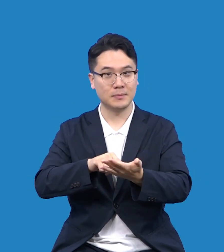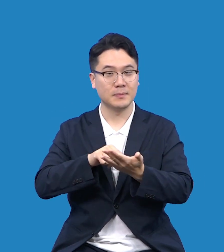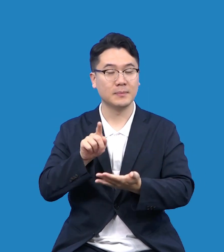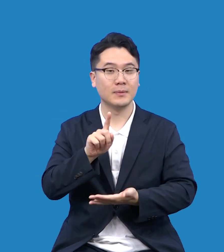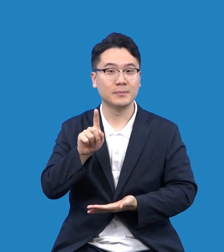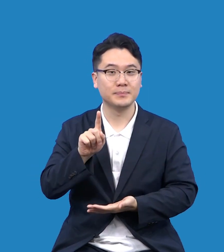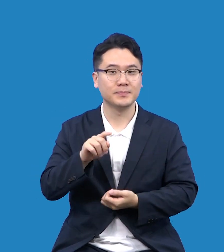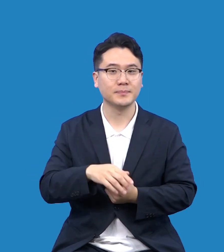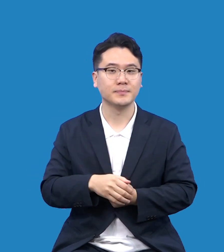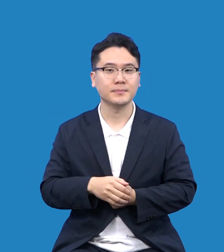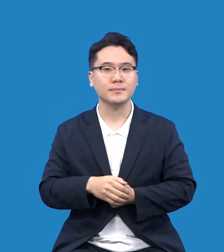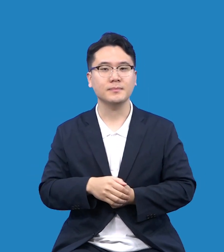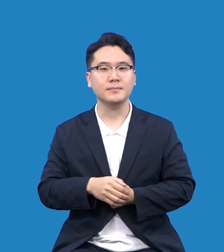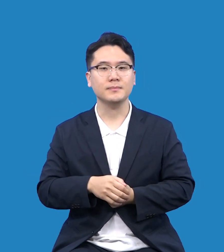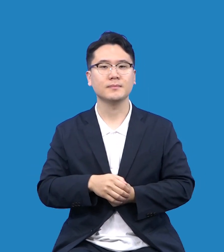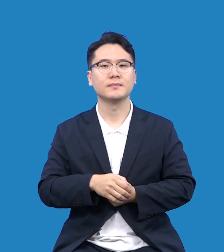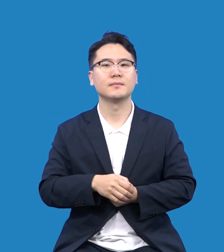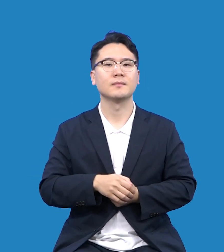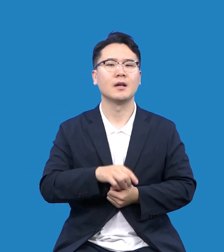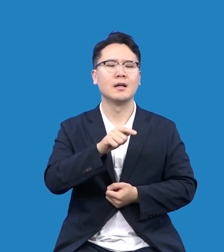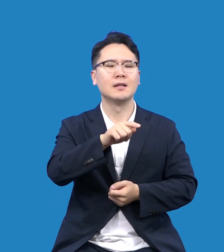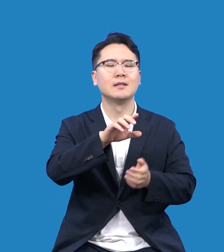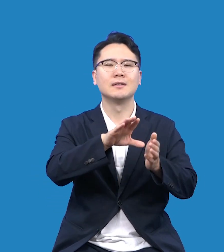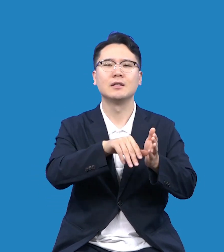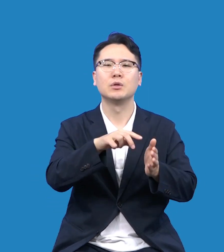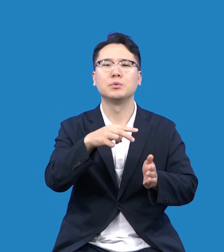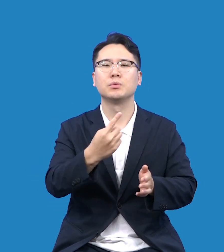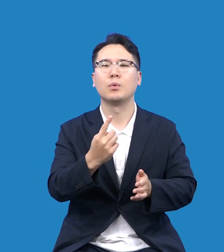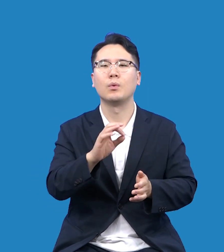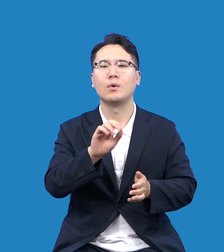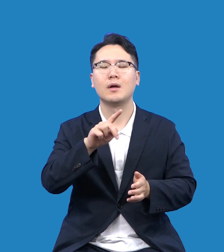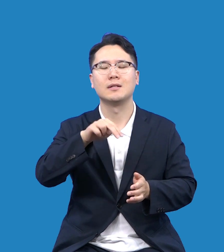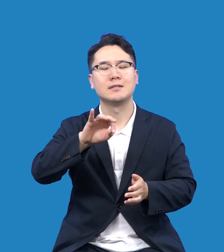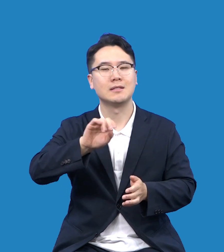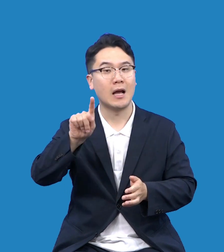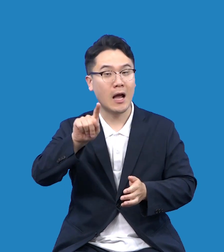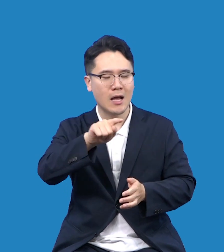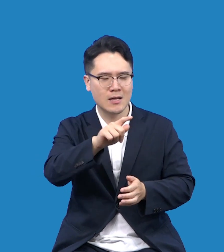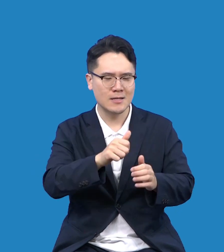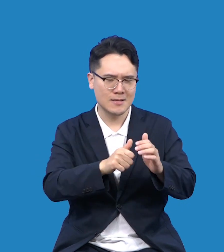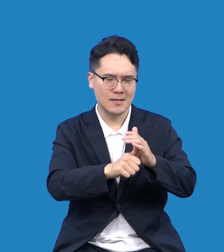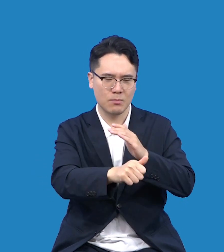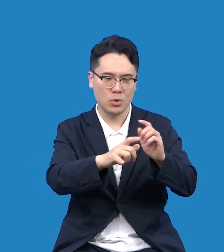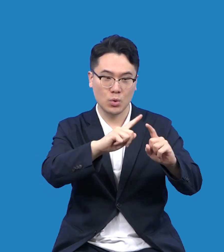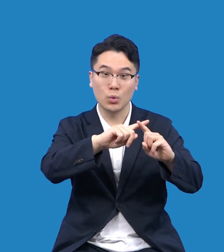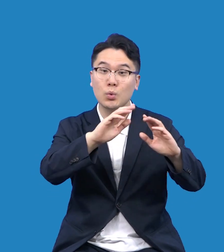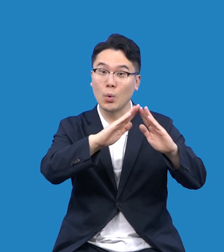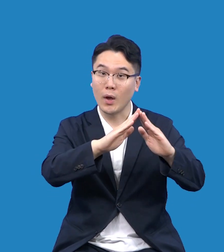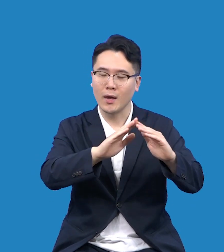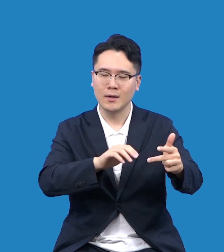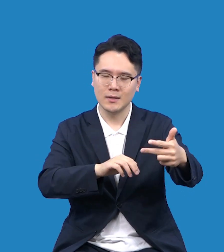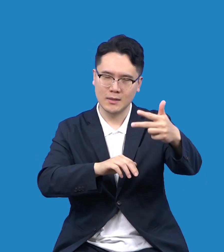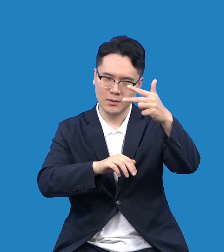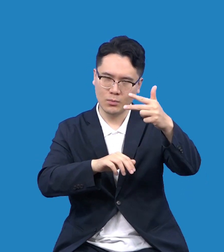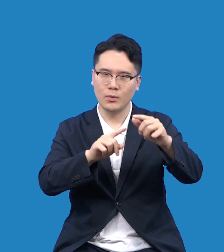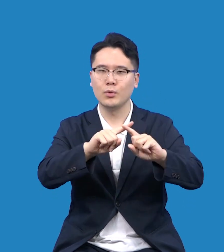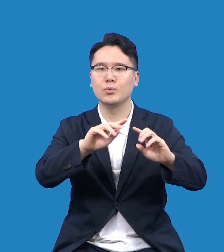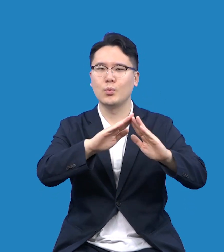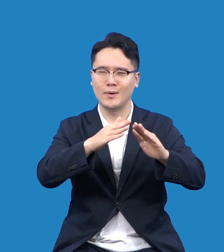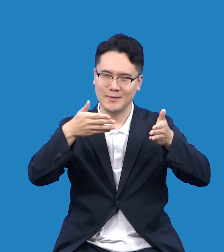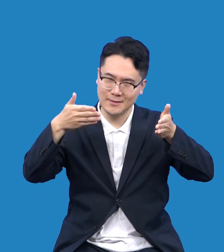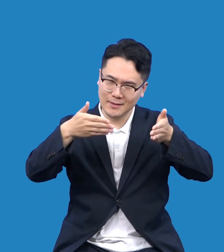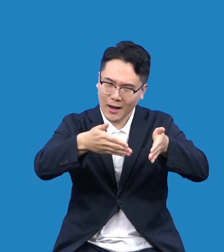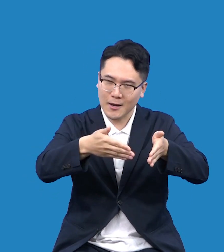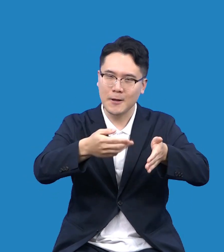당시 소아시아의 대표적인 교회들이 있었던 소아시아 지역의 7교회를 향한